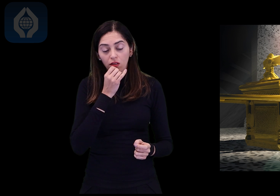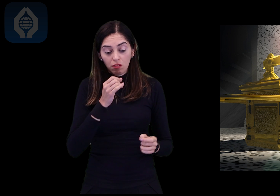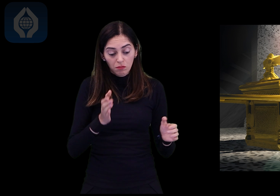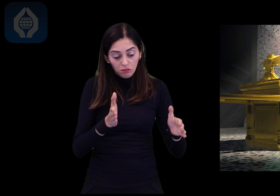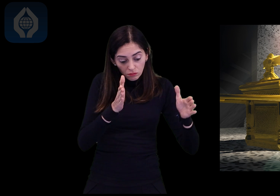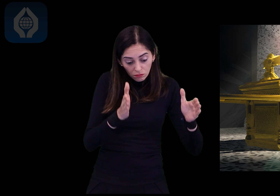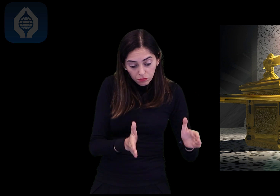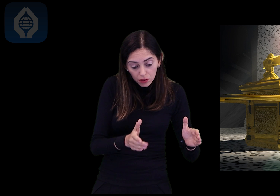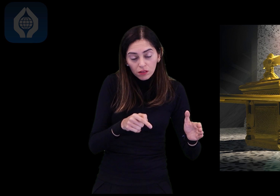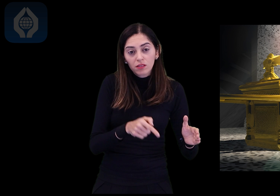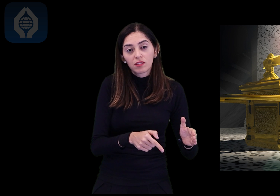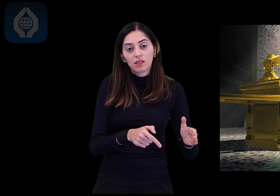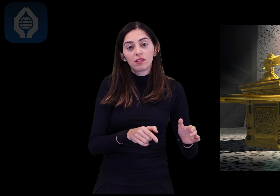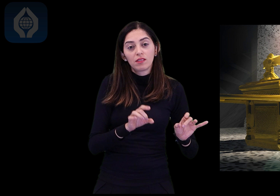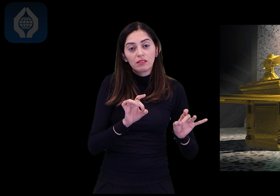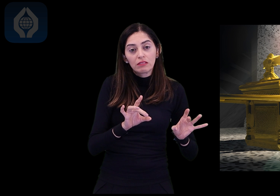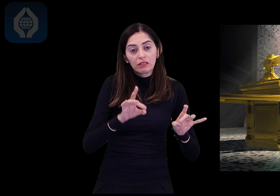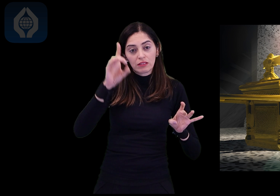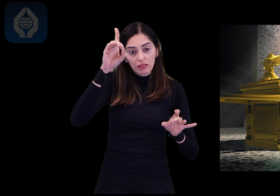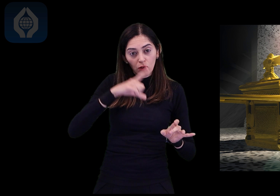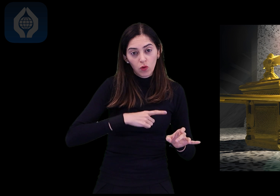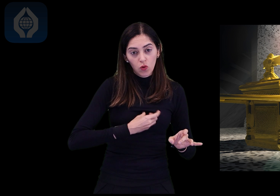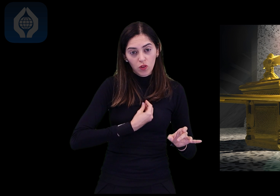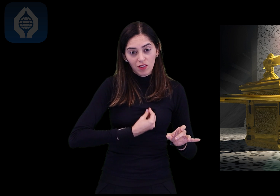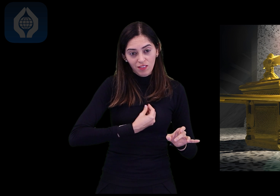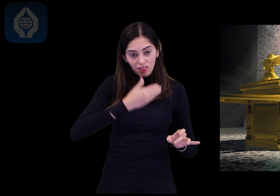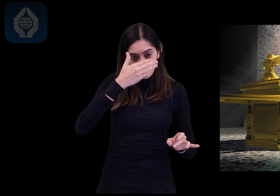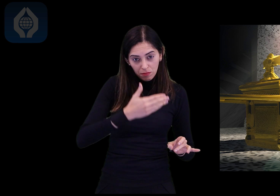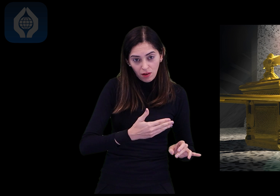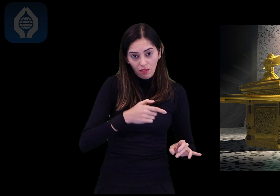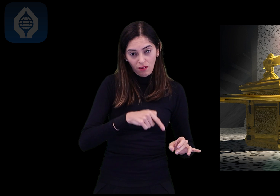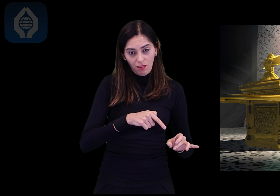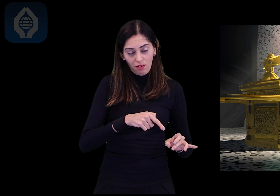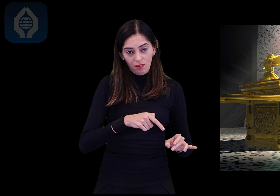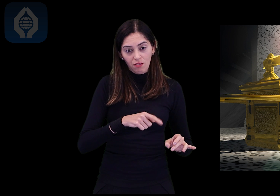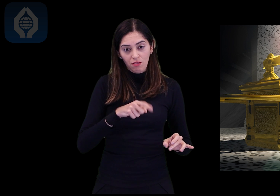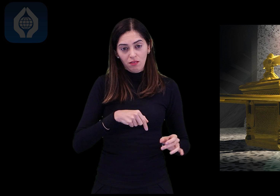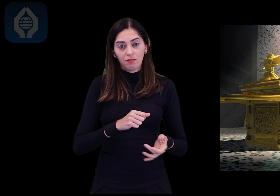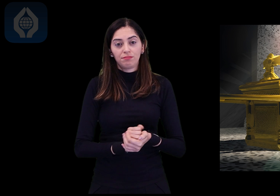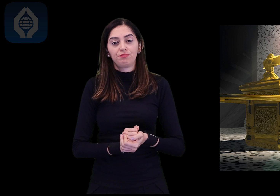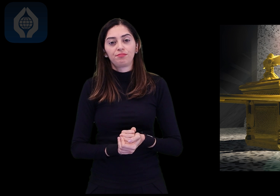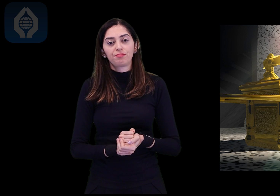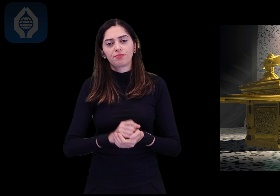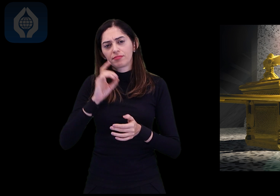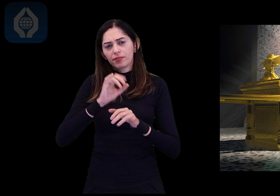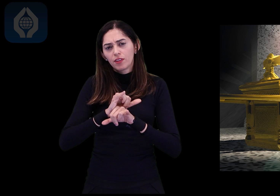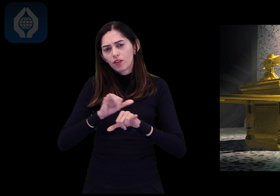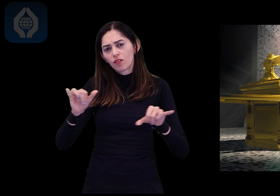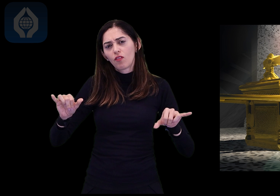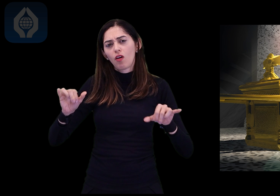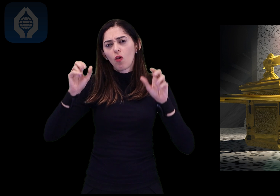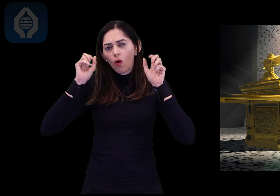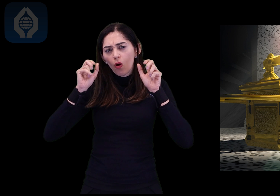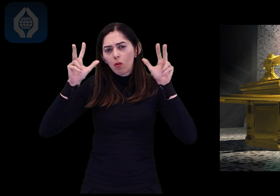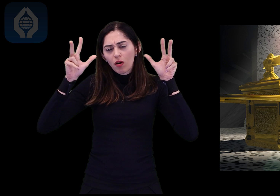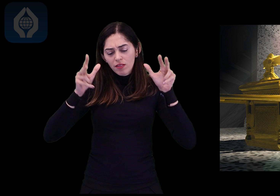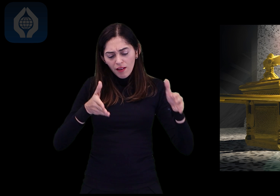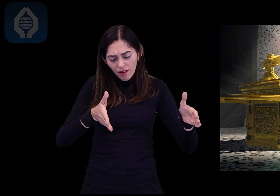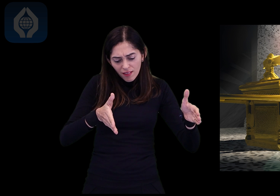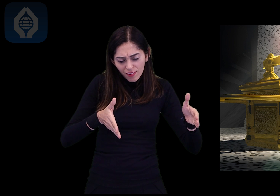Santos, onde Deus iria habitar. O Senhor disse a Moisés que essa caixa, chamada Arca da Aliança, devia